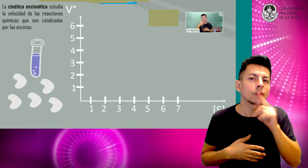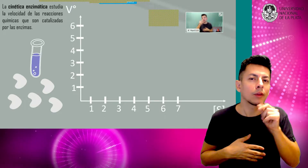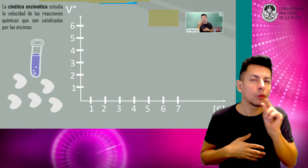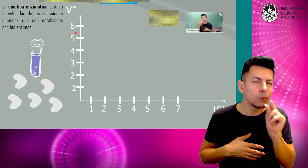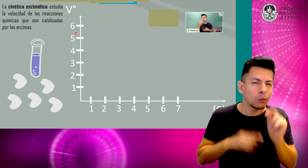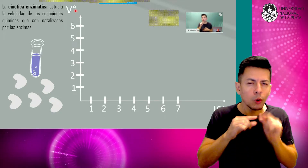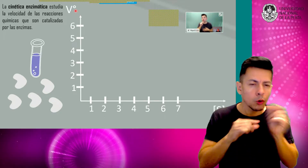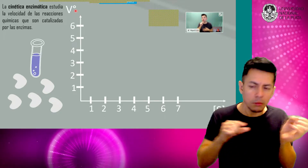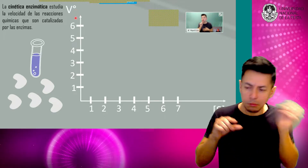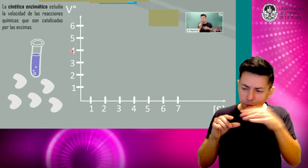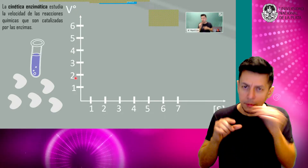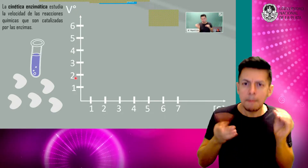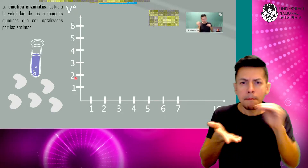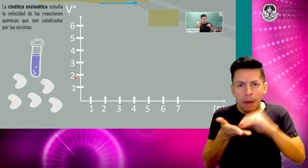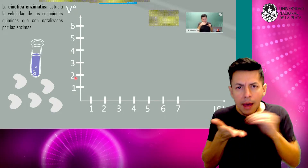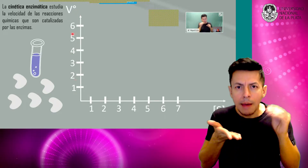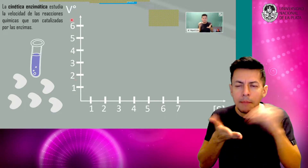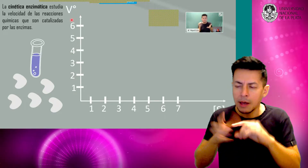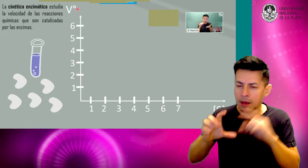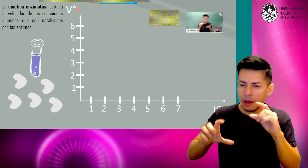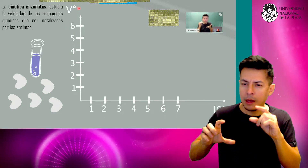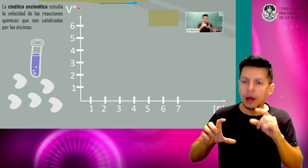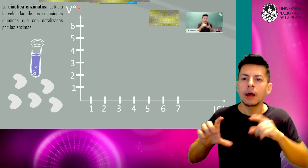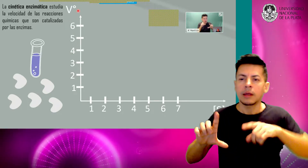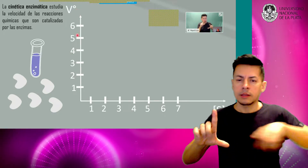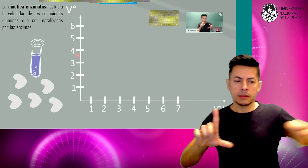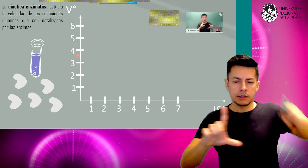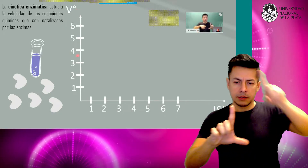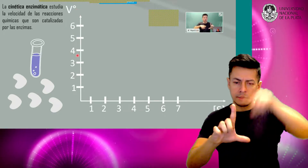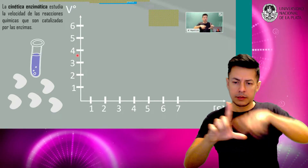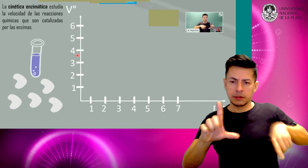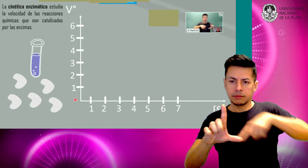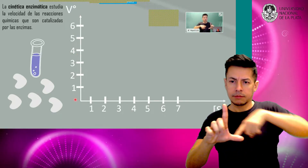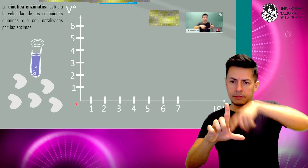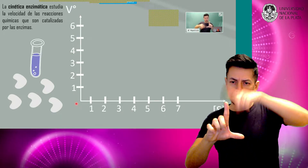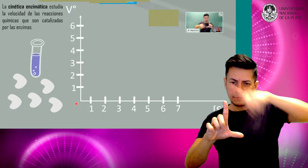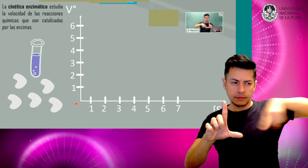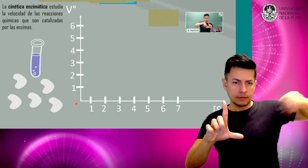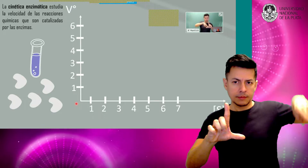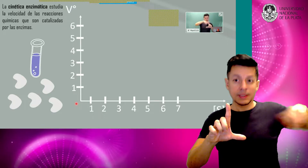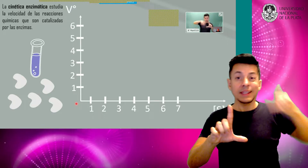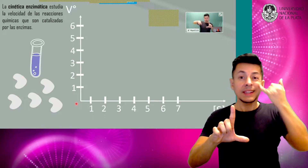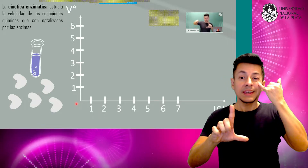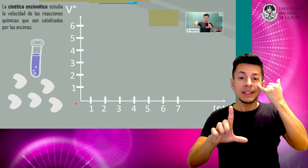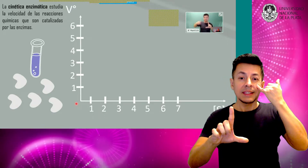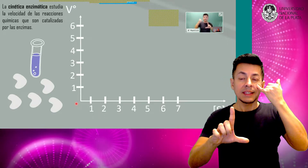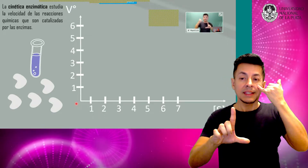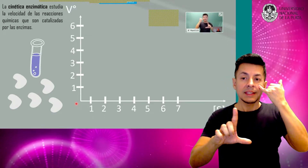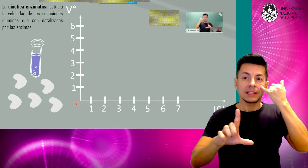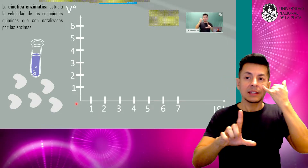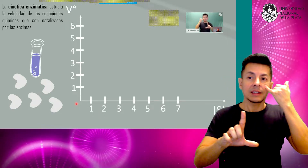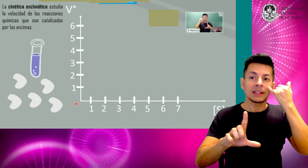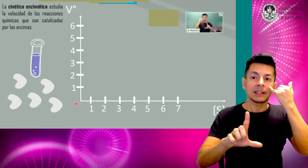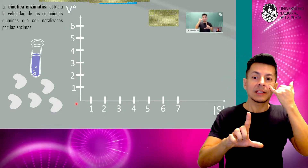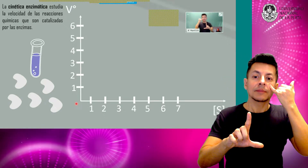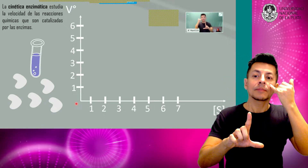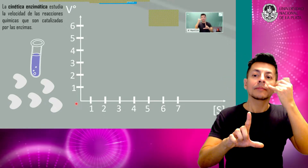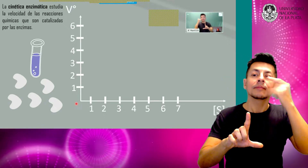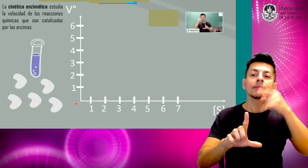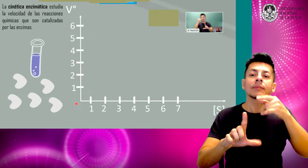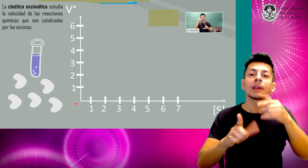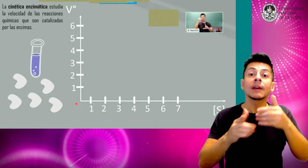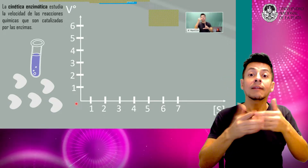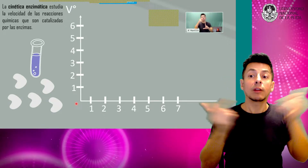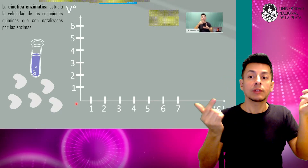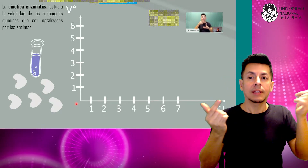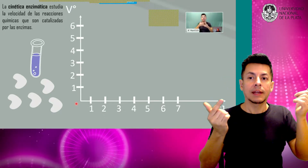Entonces, se hace un gráfico en donde en el eje Y se representa la velocidad con la que aparecen las moléculas de